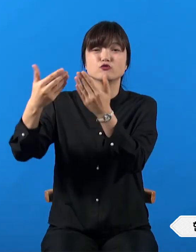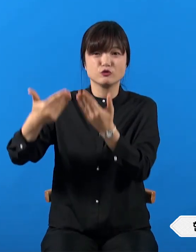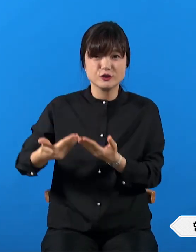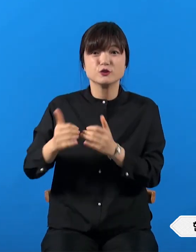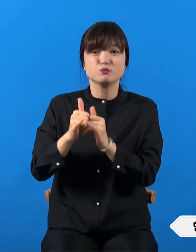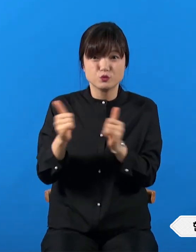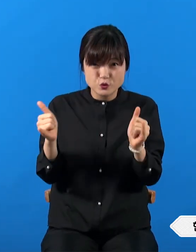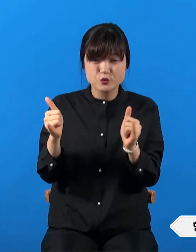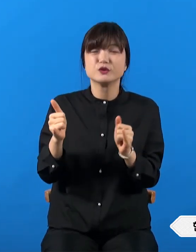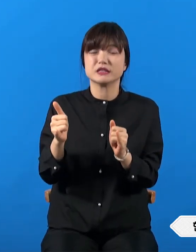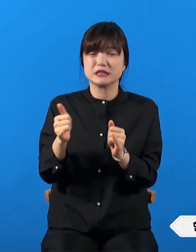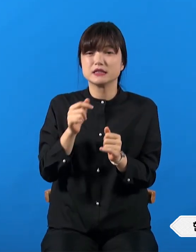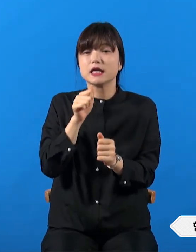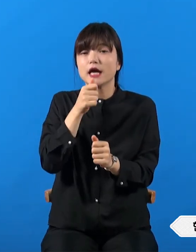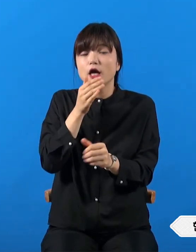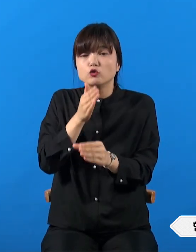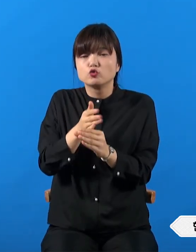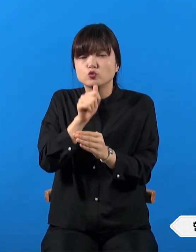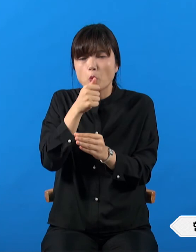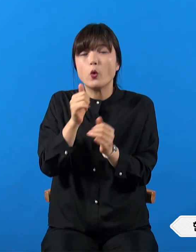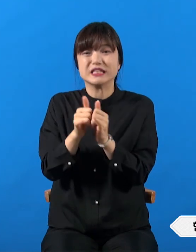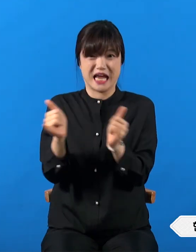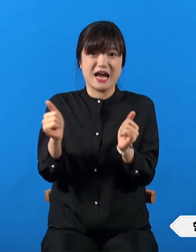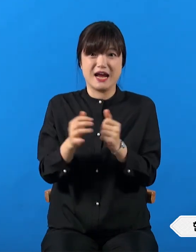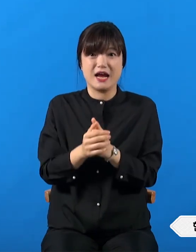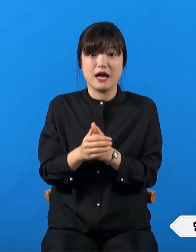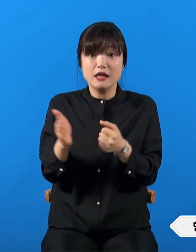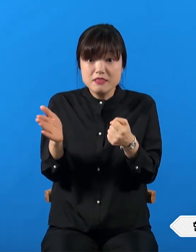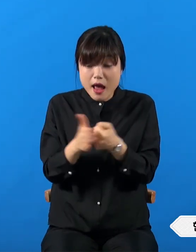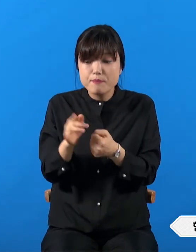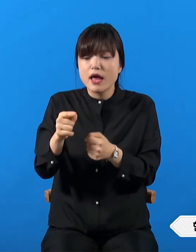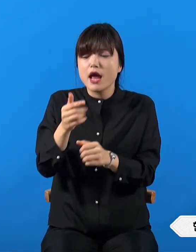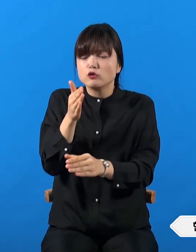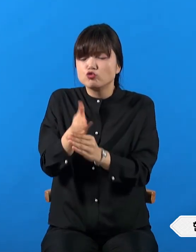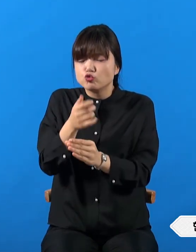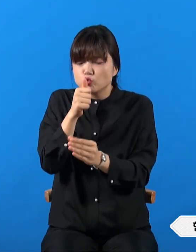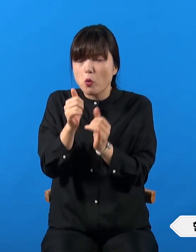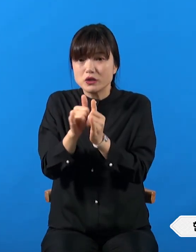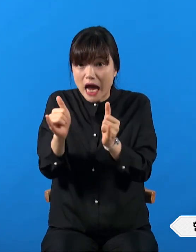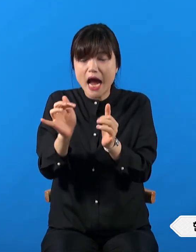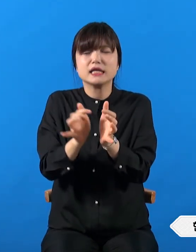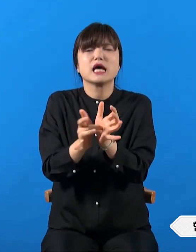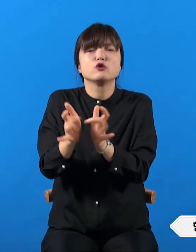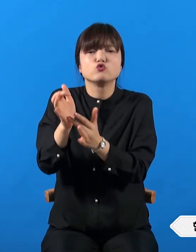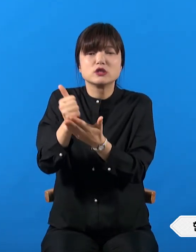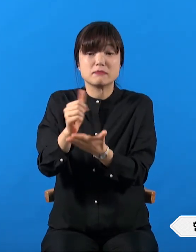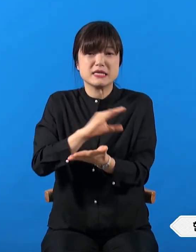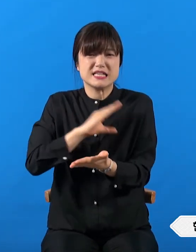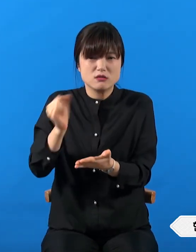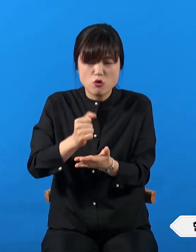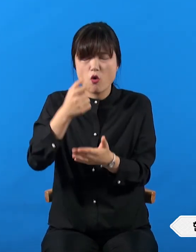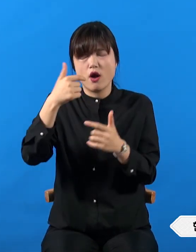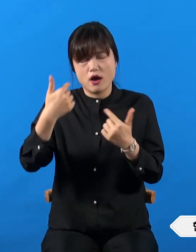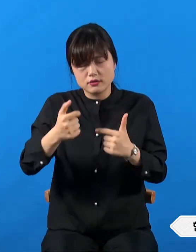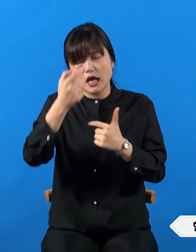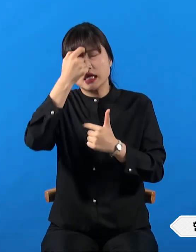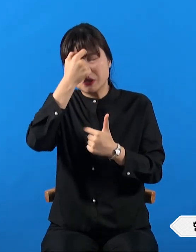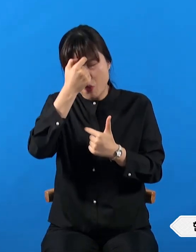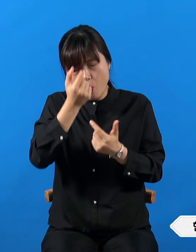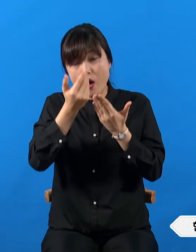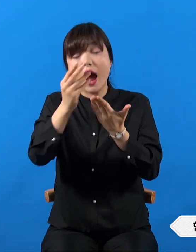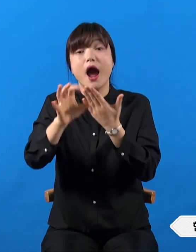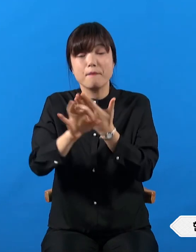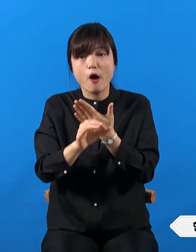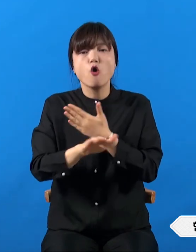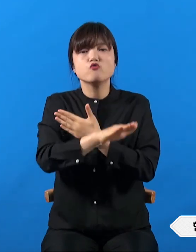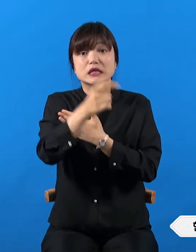그게 중보자입니다. 그래서 우리는 이 중보자 예수님의 이름으로 기도하면